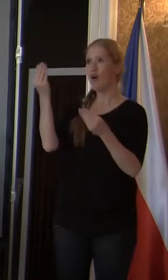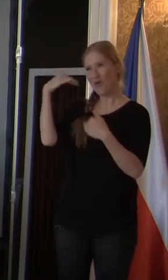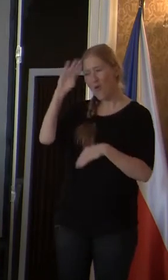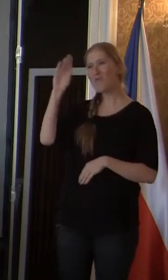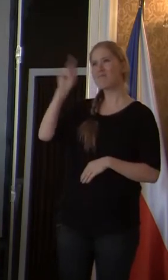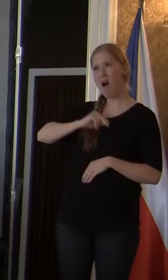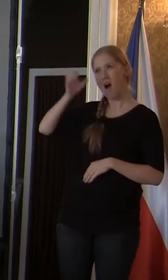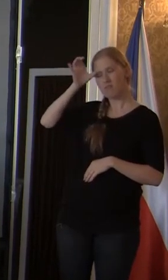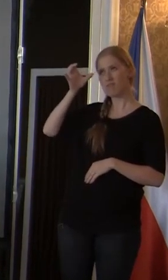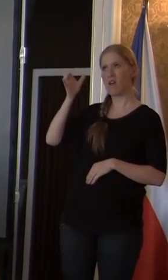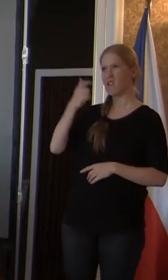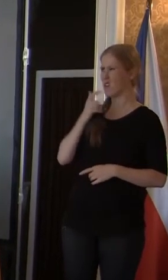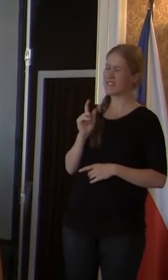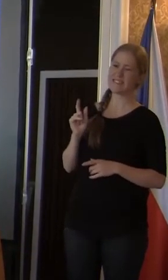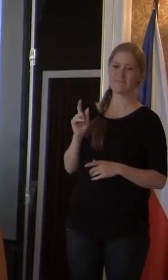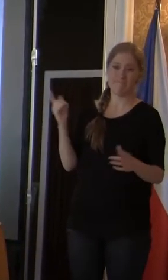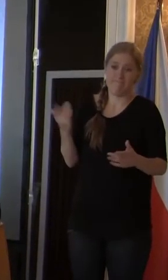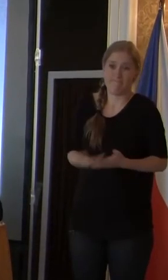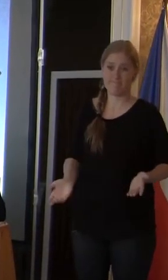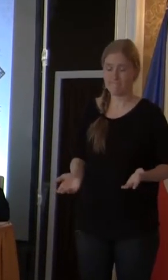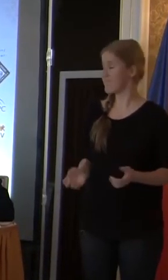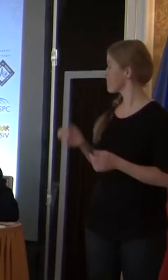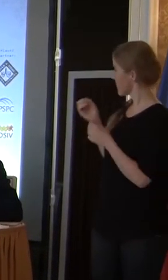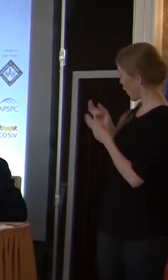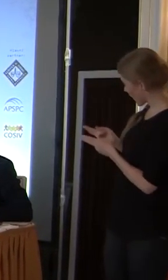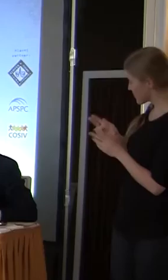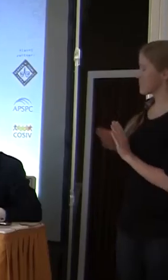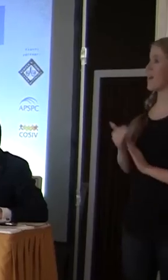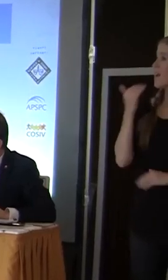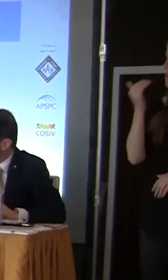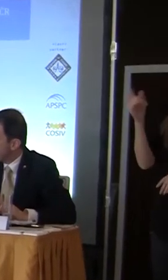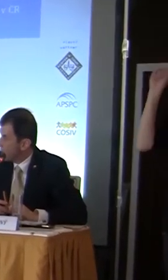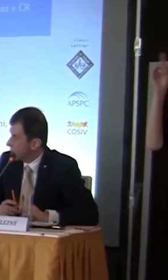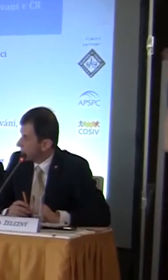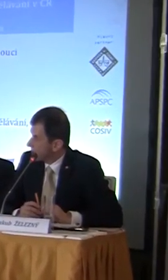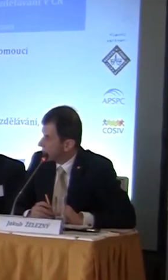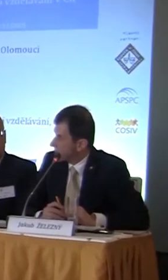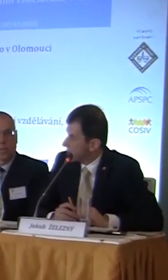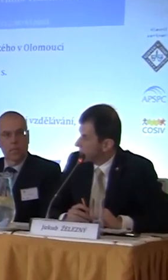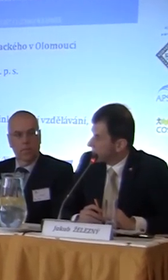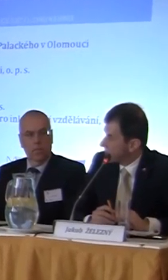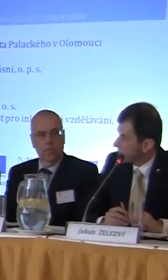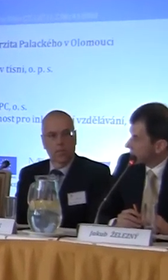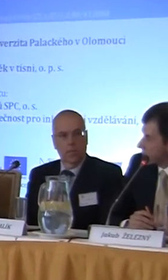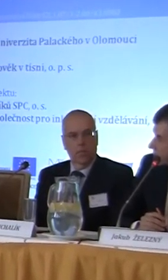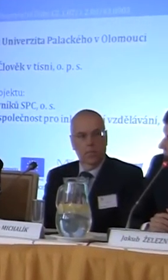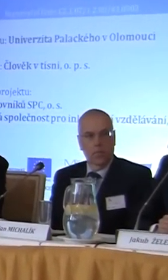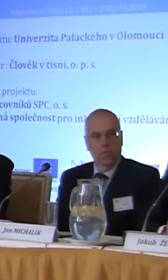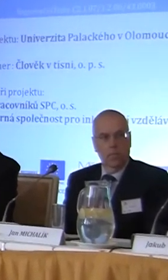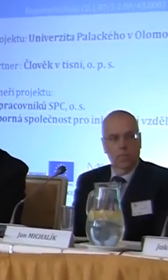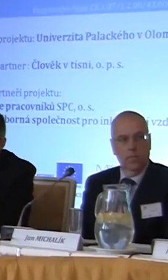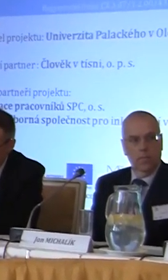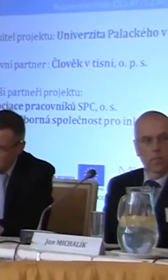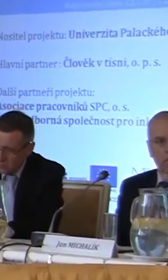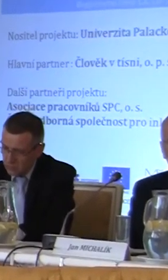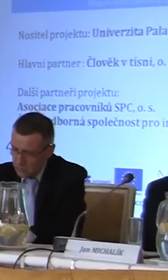Němečku. Tady několikrát byla zmínka o připravenosti nebo nepřipravenosti otazník škol, o připravenosti nebo nepřipravenosti otazník